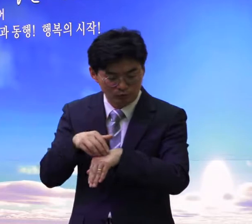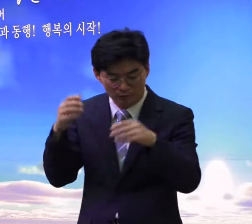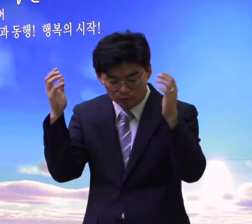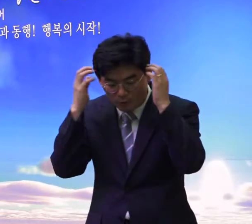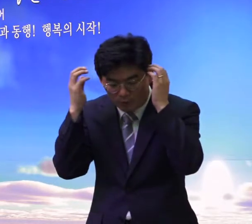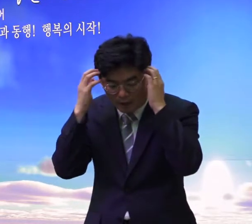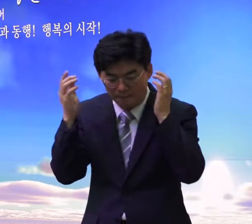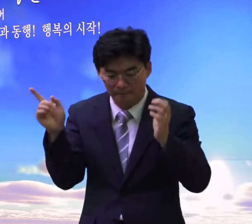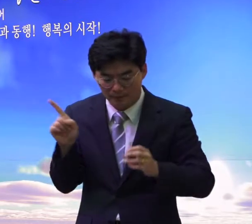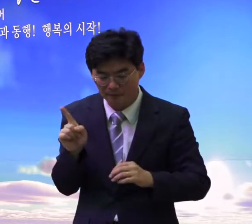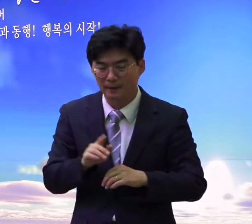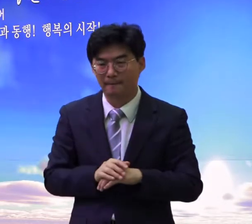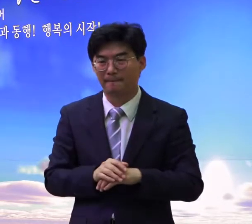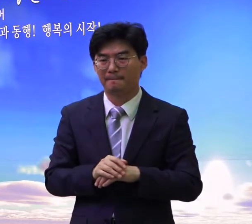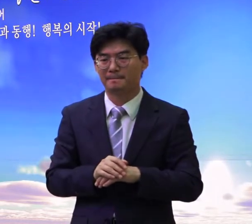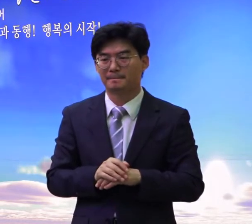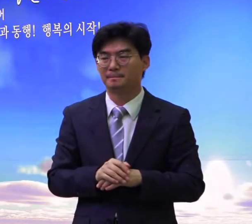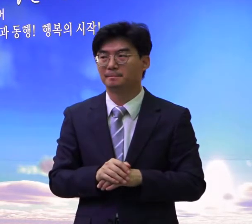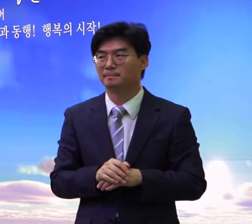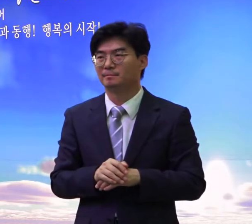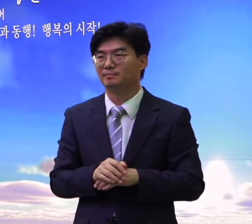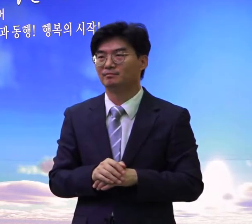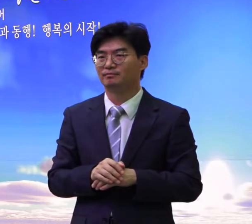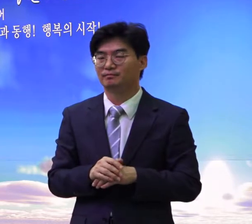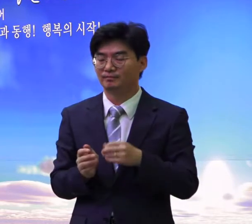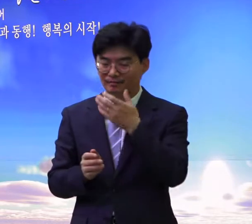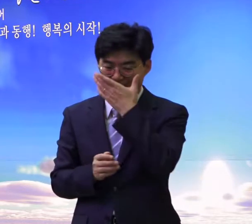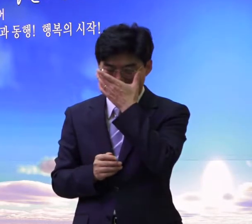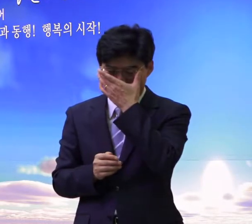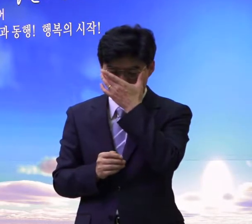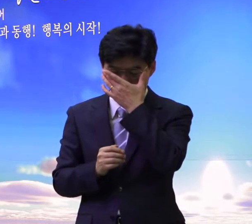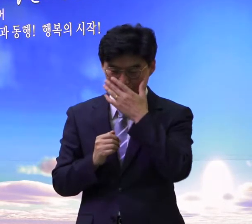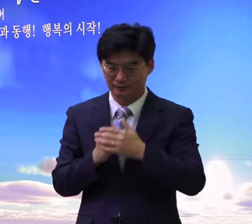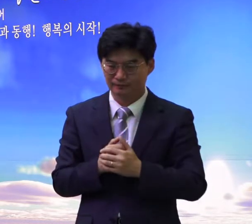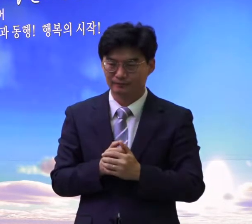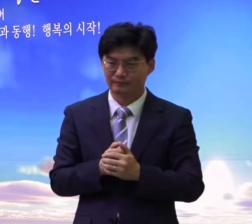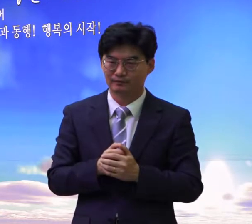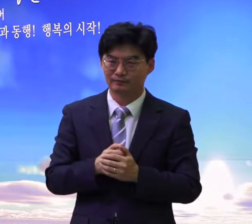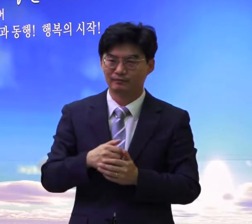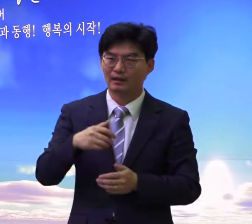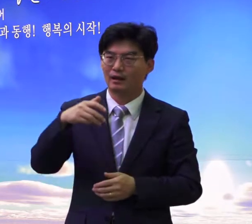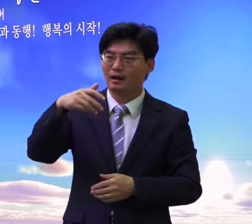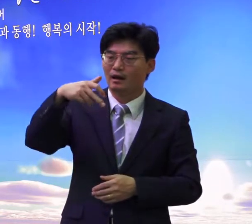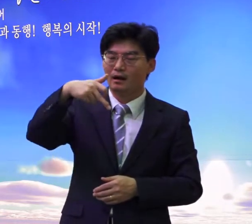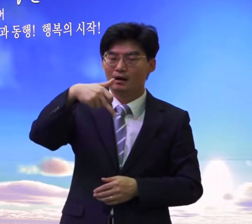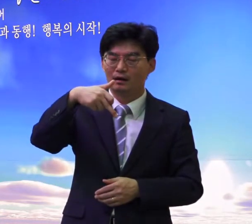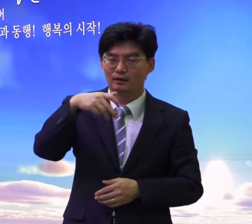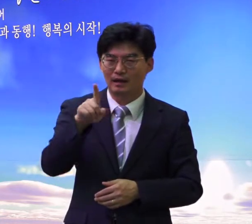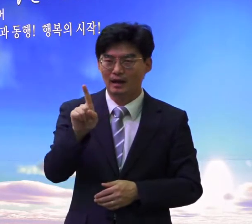같다 했는데 여러분, 제가 어떤 게 중국식 카페인지 본 적은 없지만 카페트 하는 아름다운 무늬가 놓여져 있잖아요.